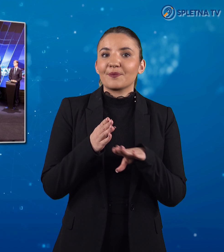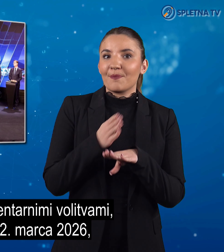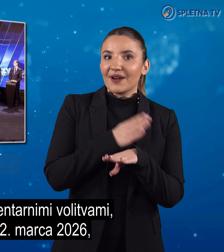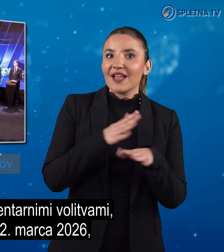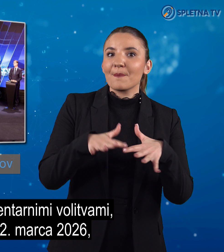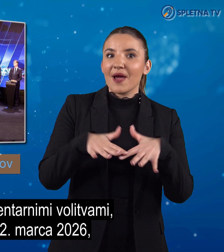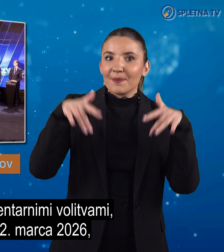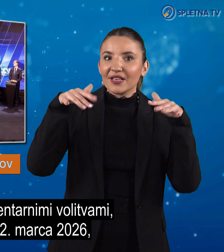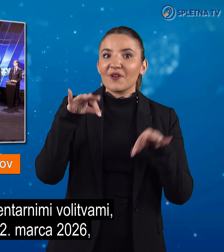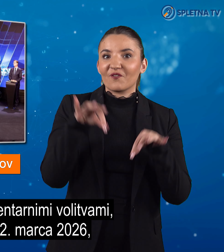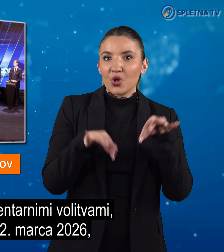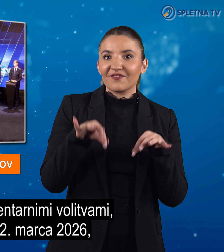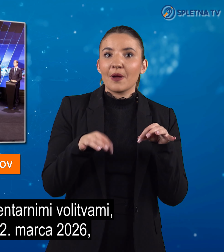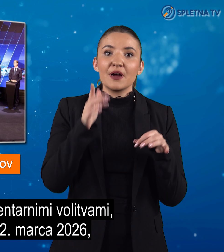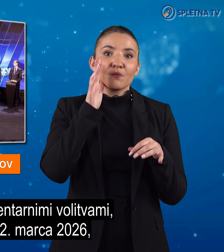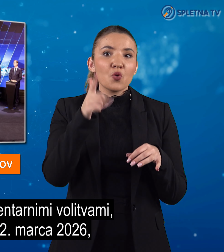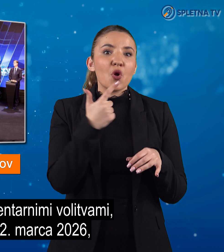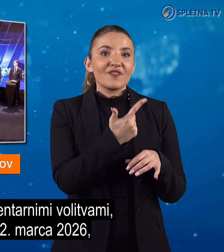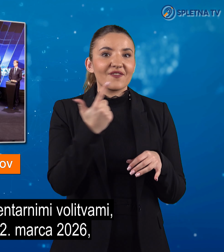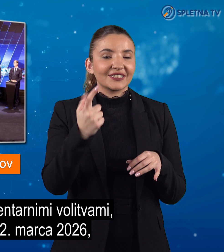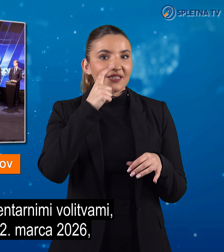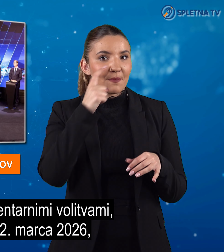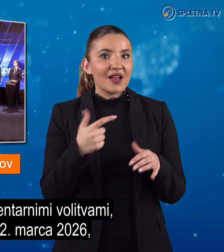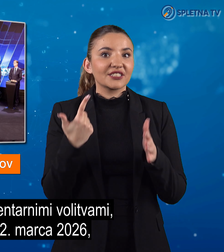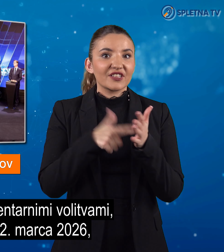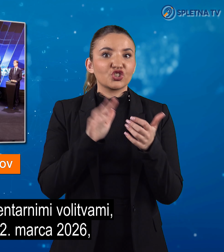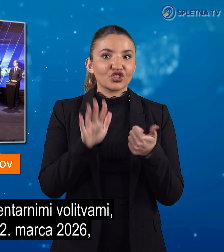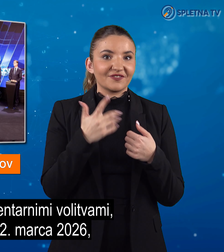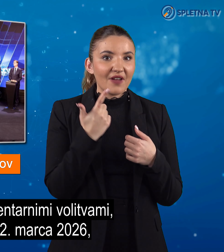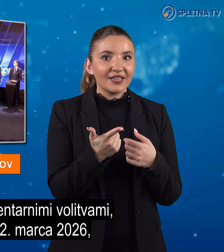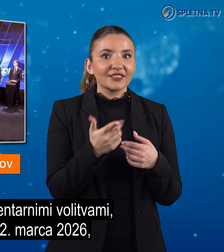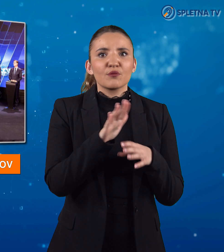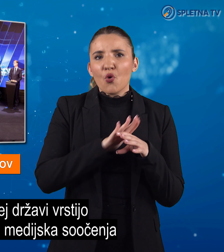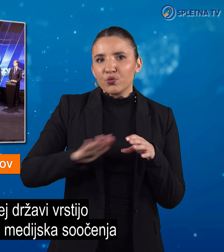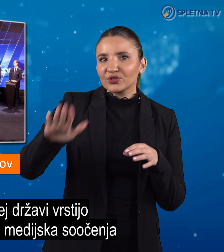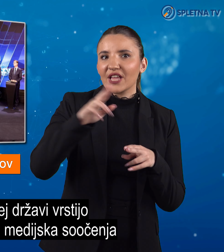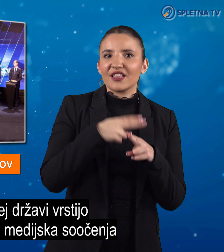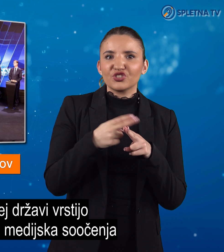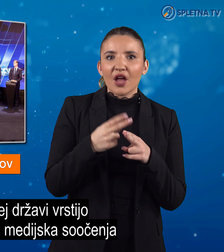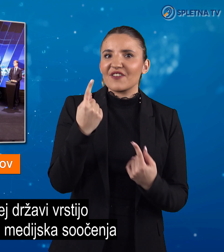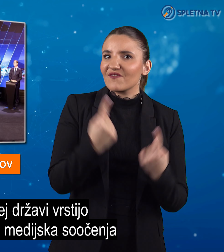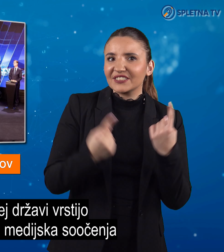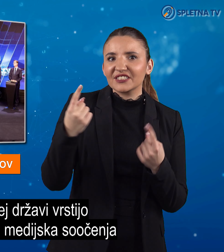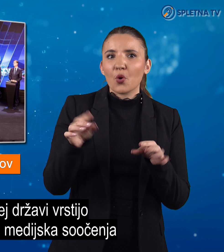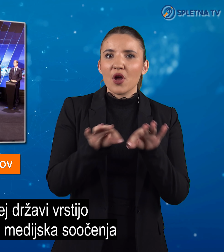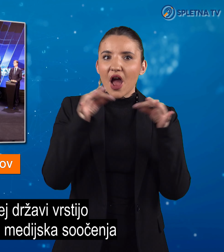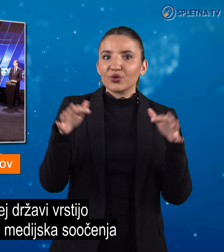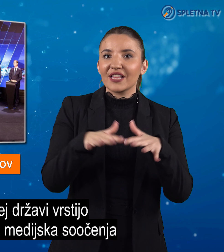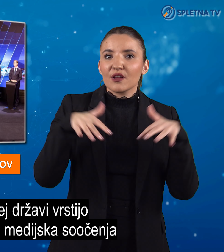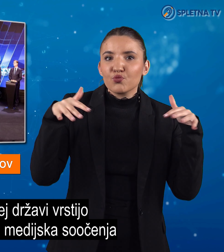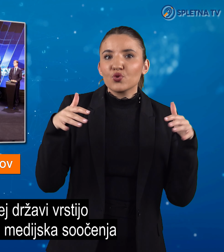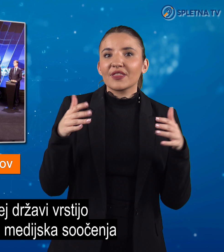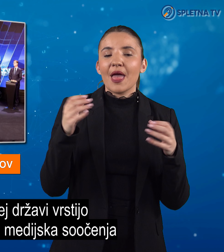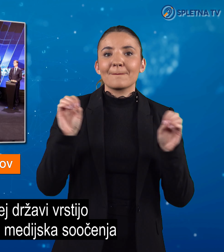Pred parlamentarnimi volitvami, ki bodo 22. marca 2026, se po vsej državi vrstijo javne